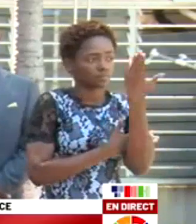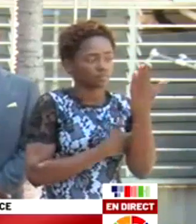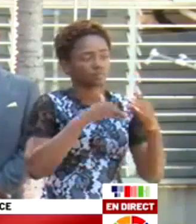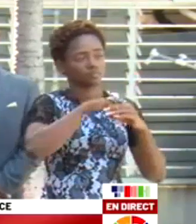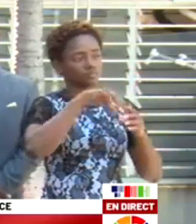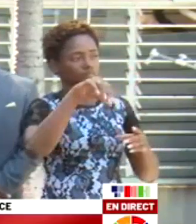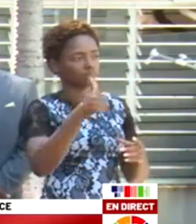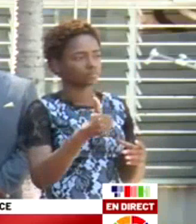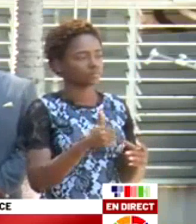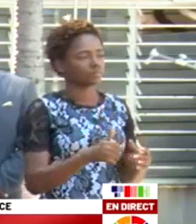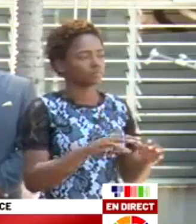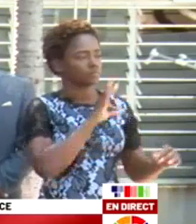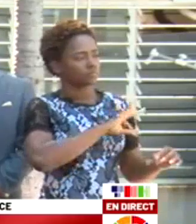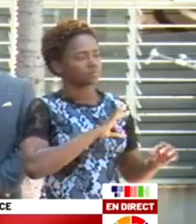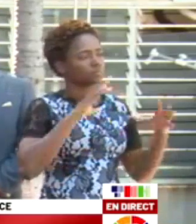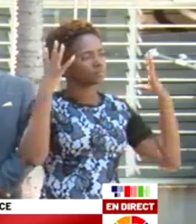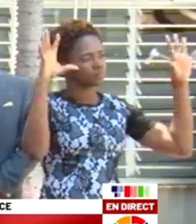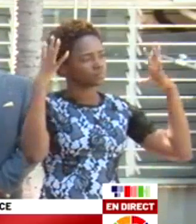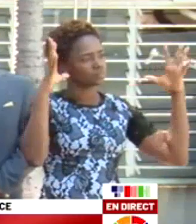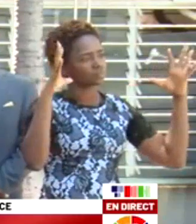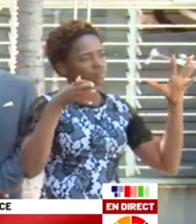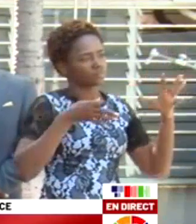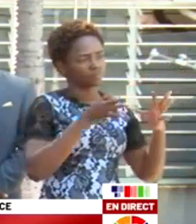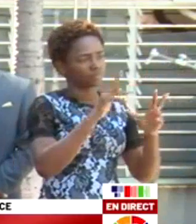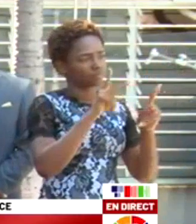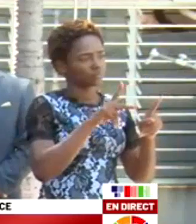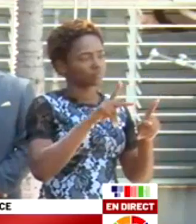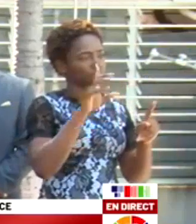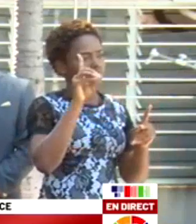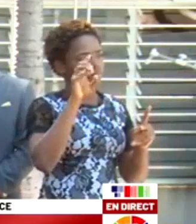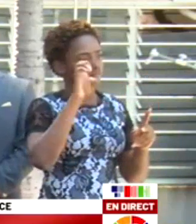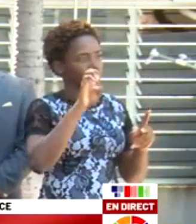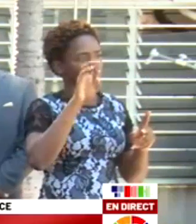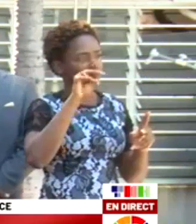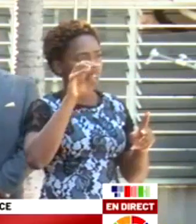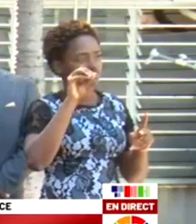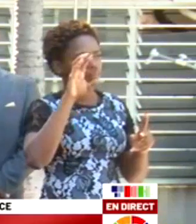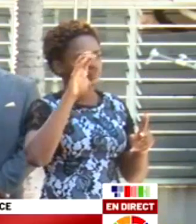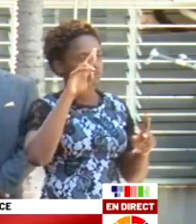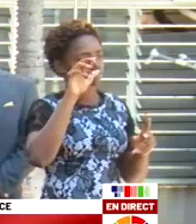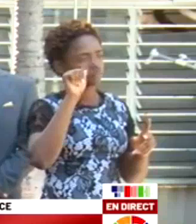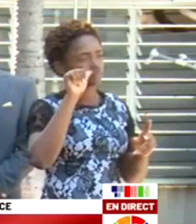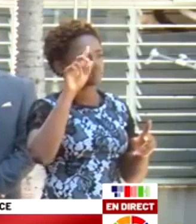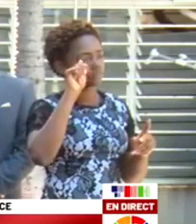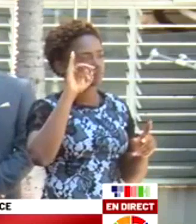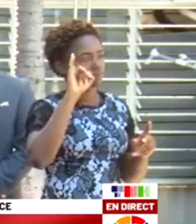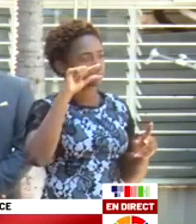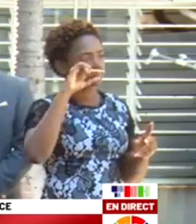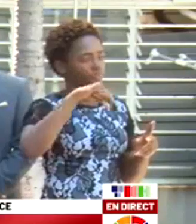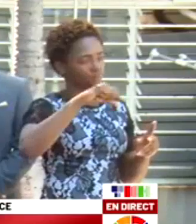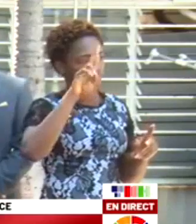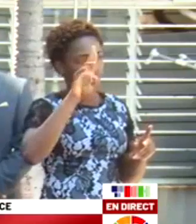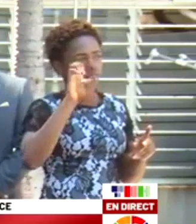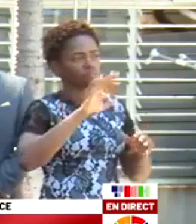profiter, féliciter le comportement démocratique, tout le monde qui était dans la manifestation hier, qui